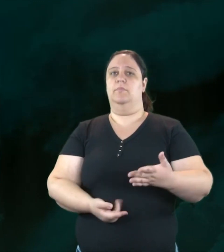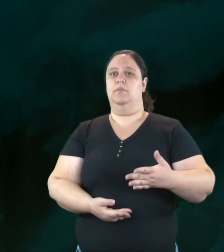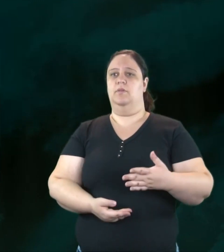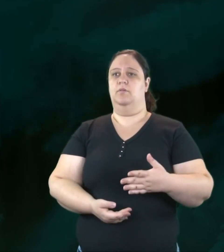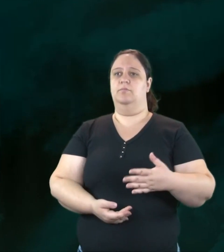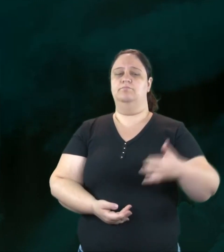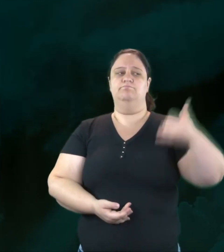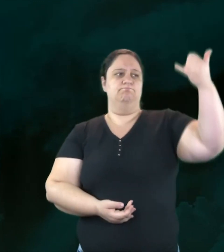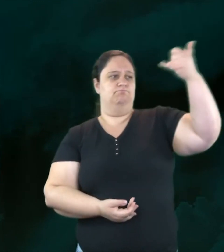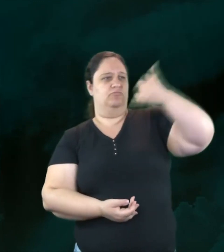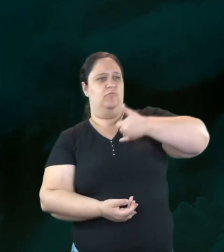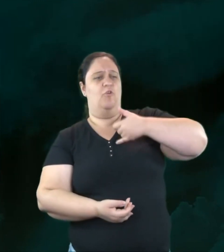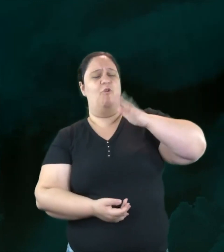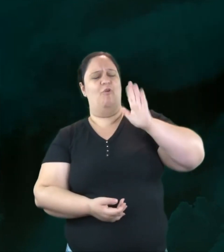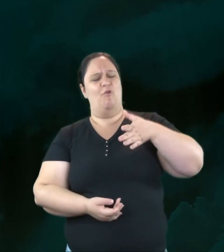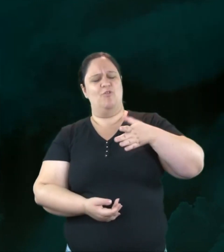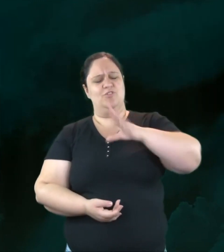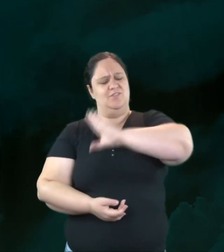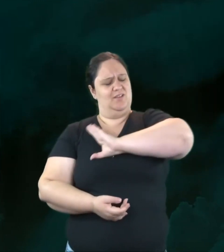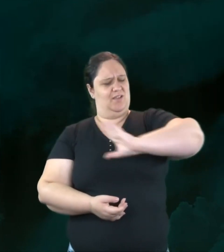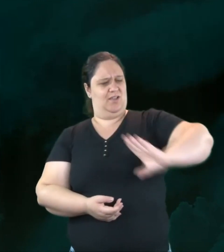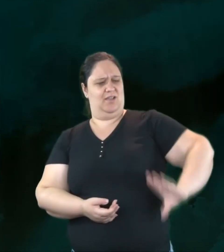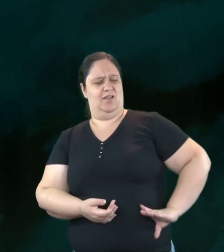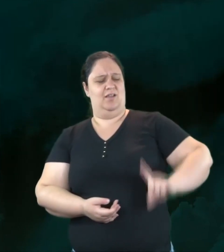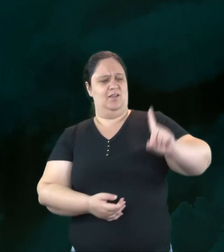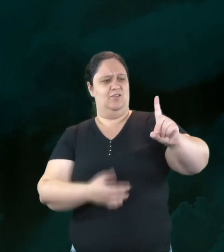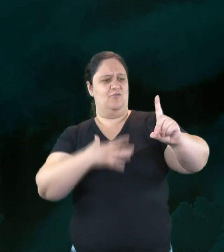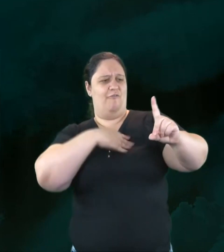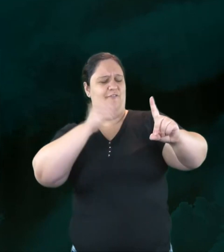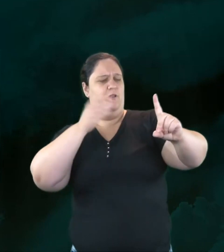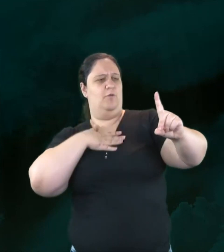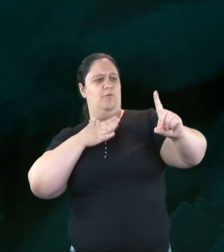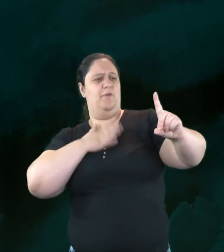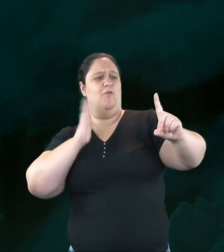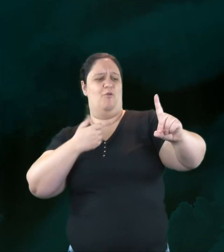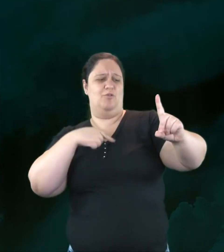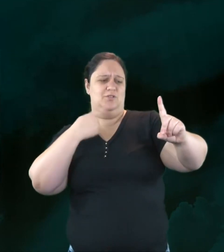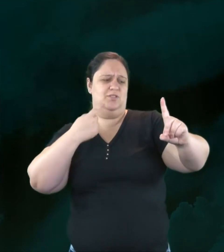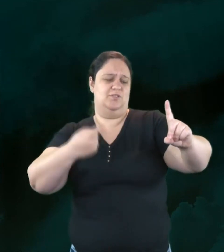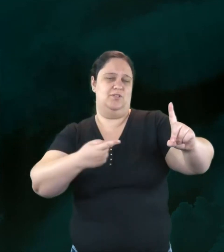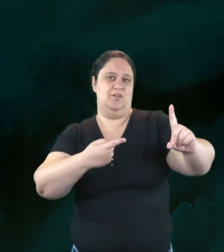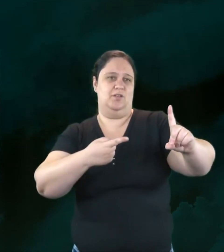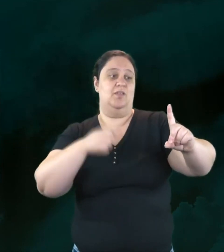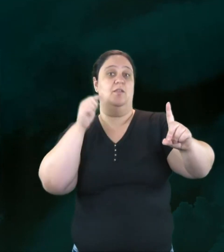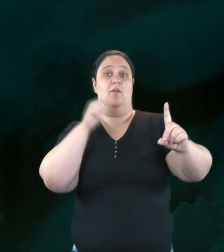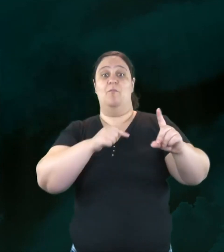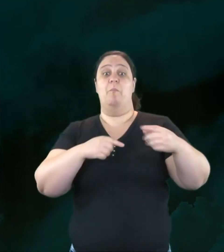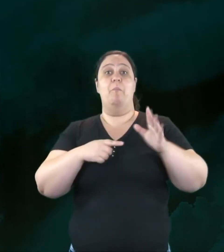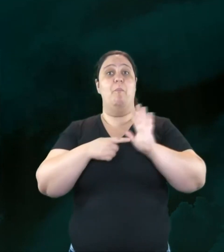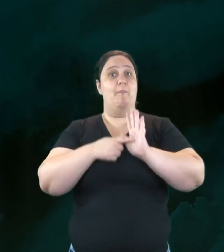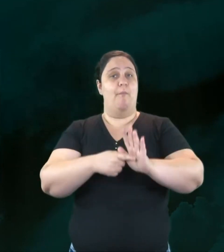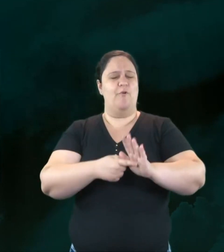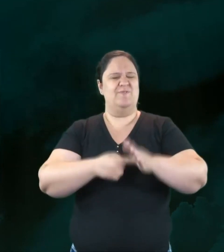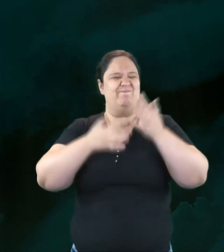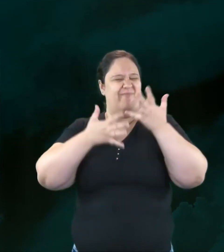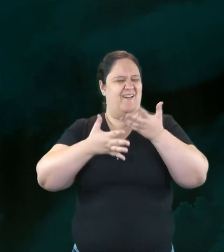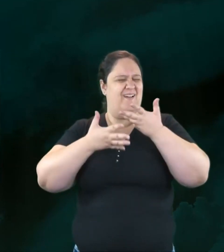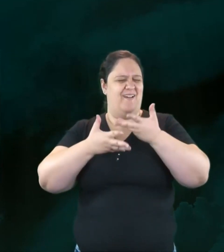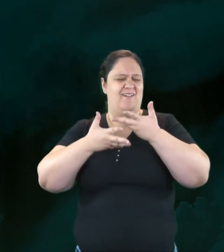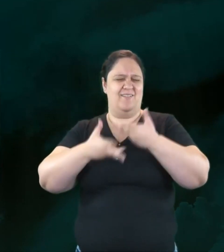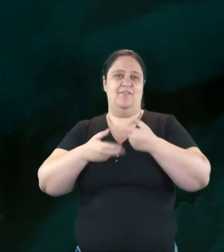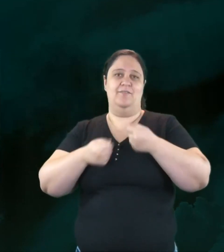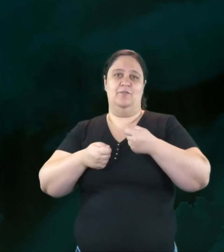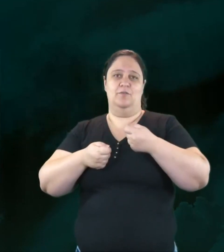és meu filho, e eu hoje te gerei. Aqui é tremendo. Deus então fez de uma